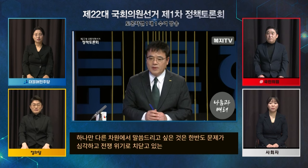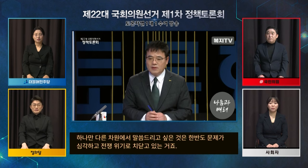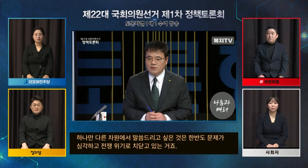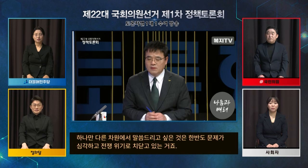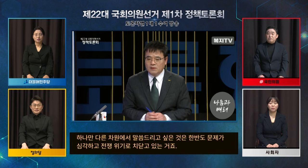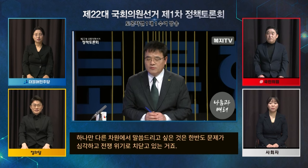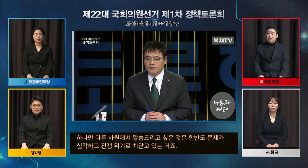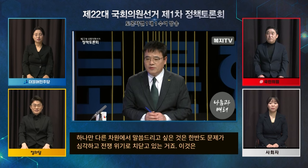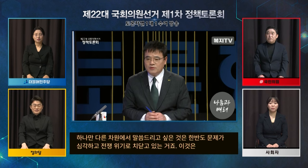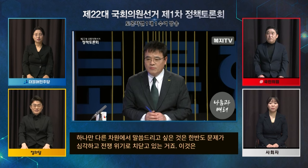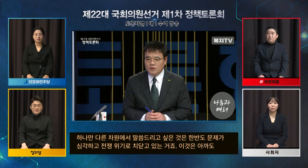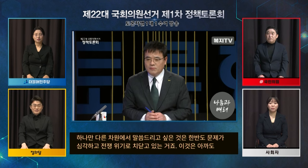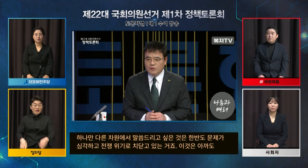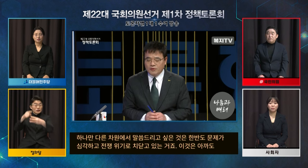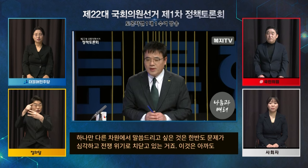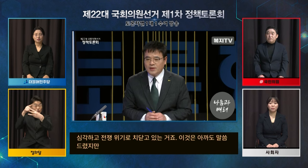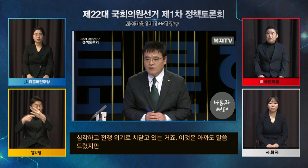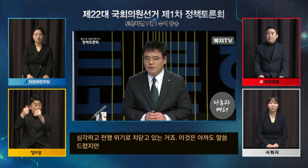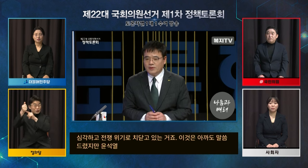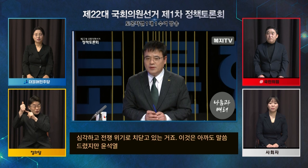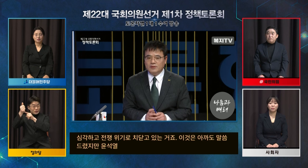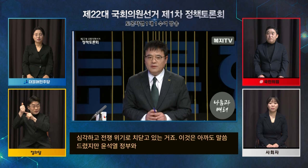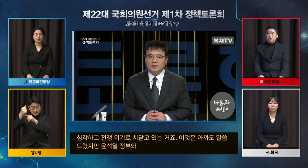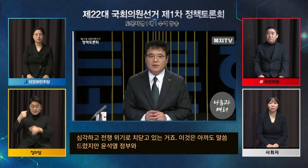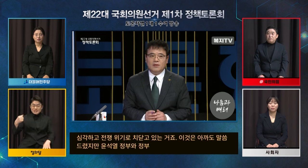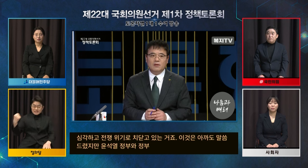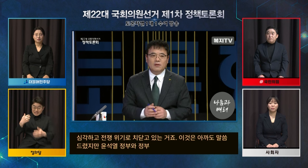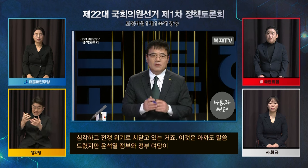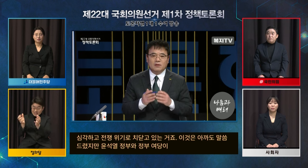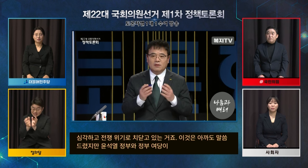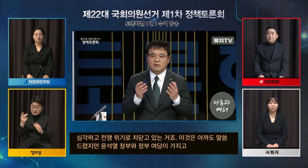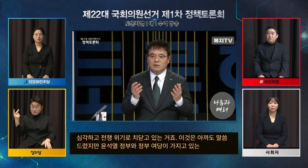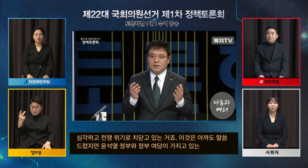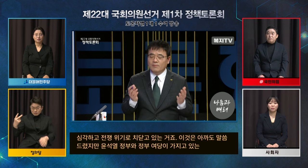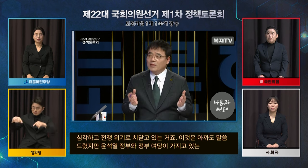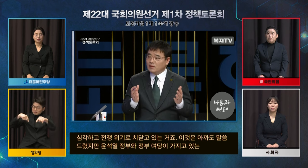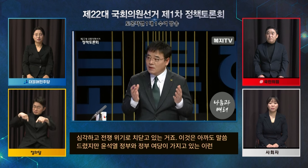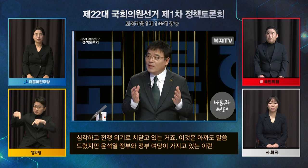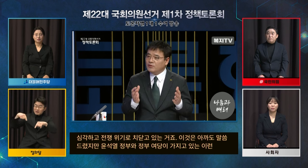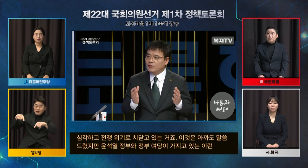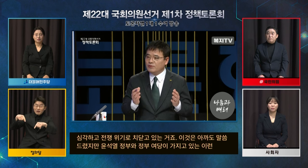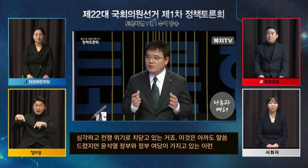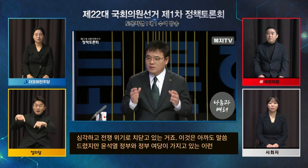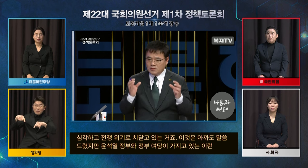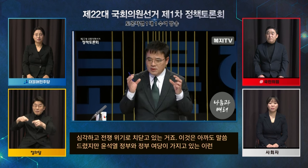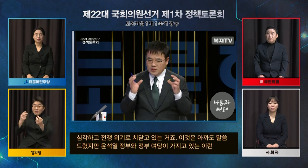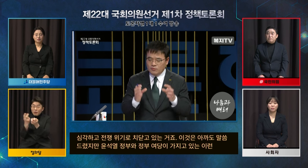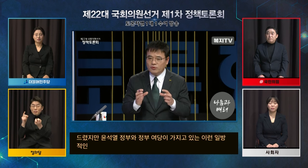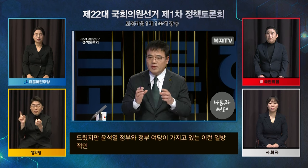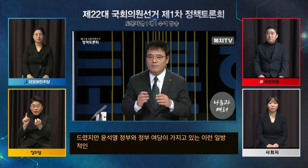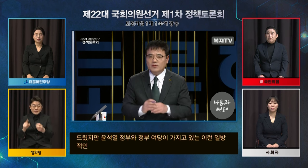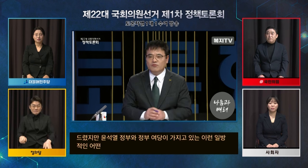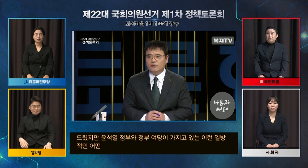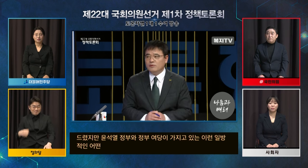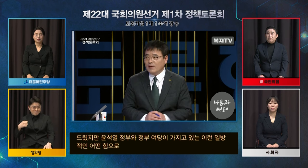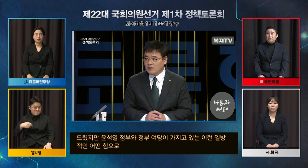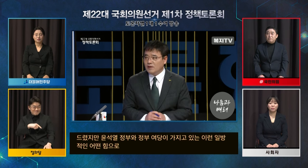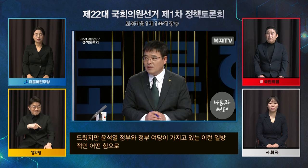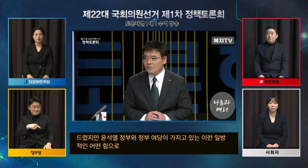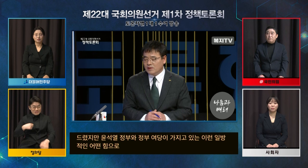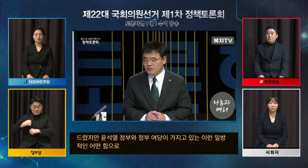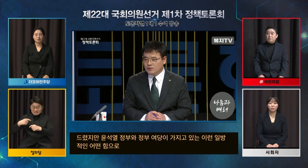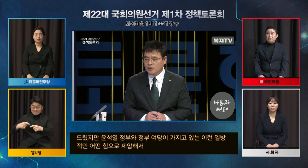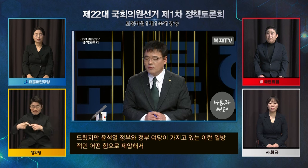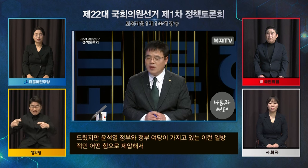말씀드렸지만 윤석열 정부와 정부 여당이 갖고 있는 이런 일방적인 어떤 힘으로 제압해서 무언가를